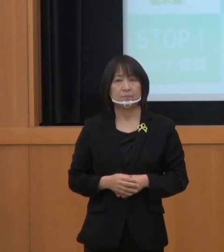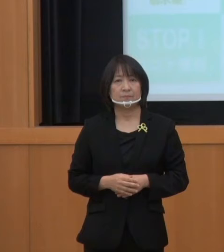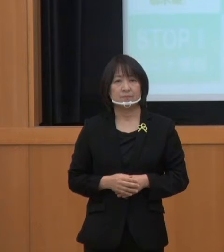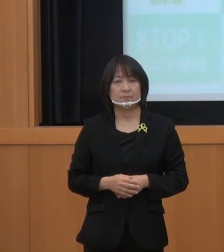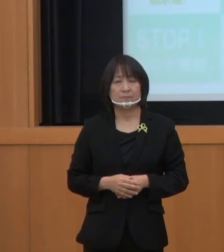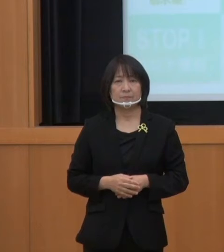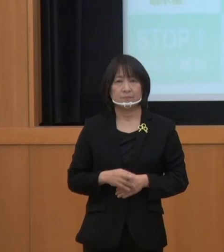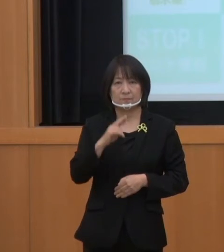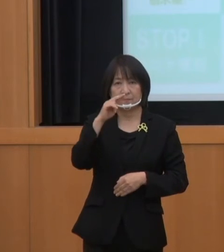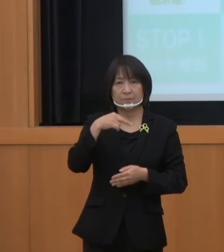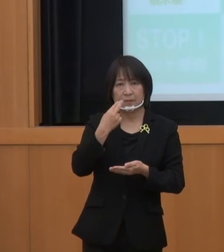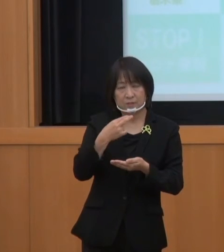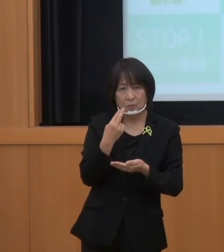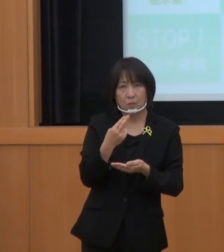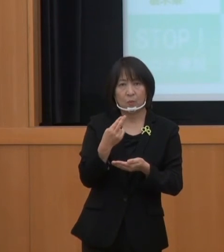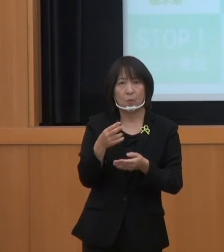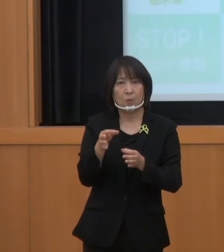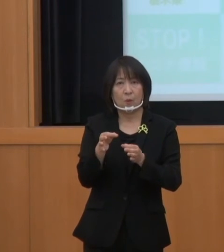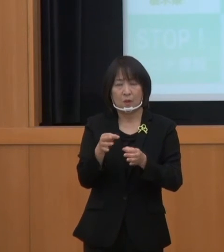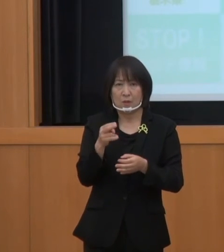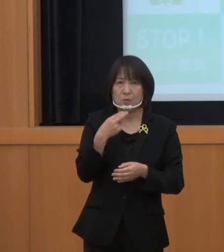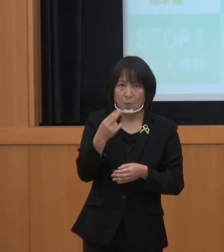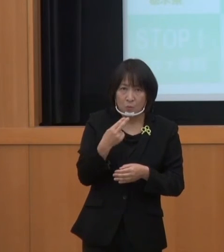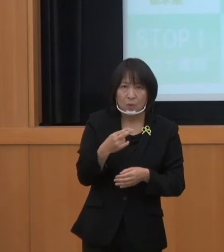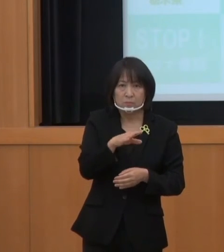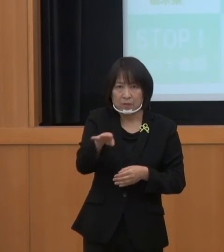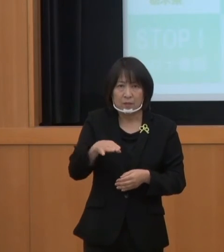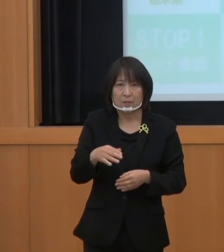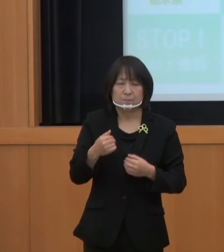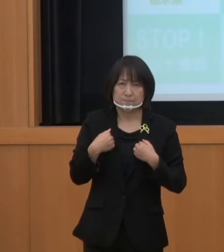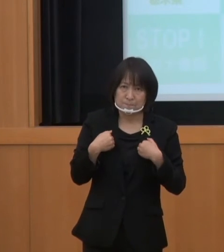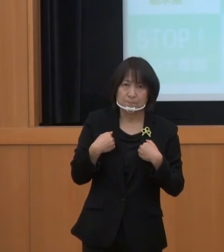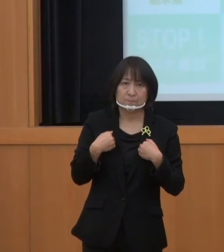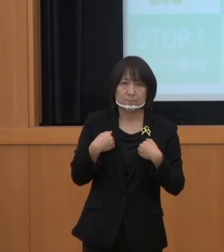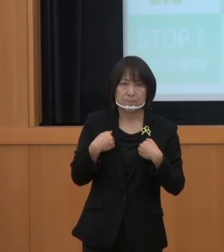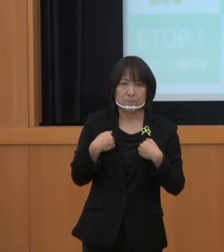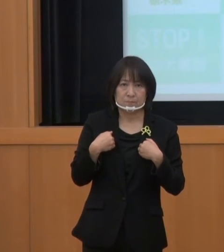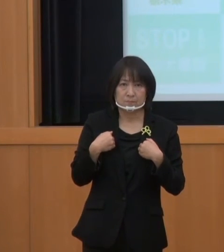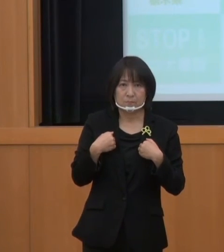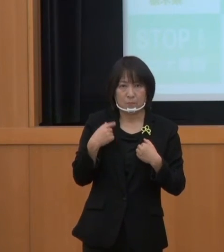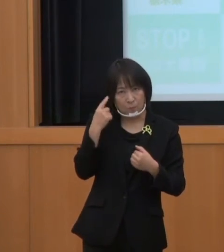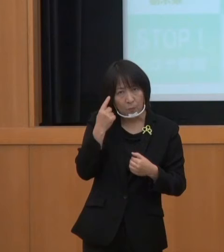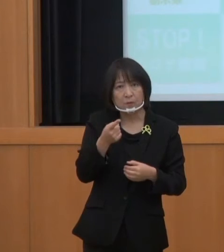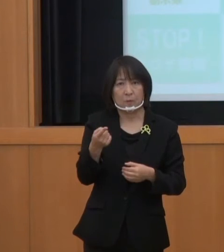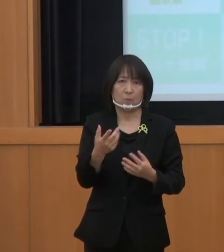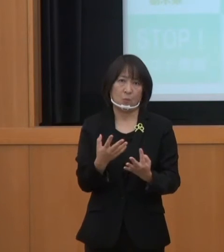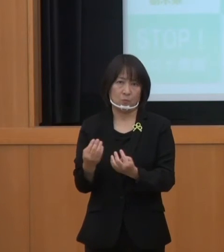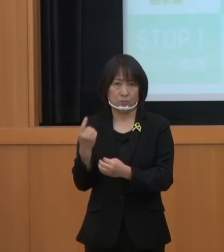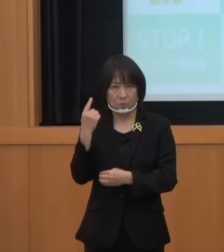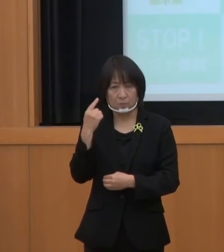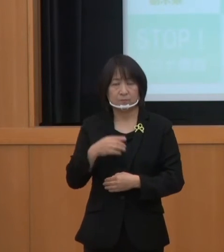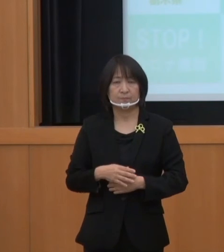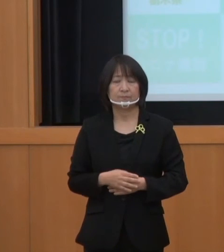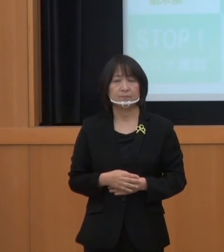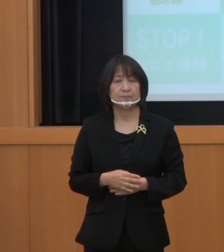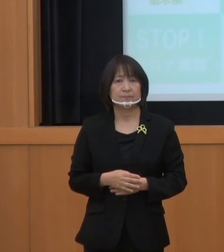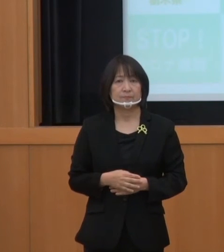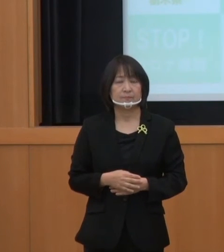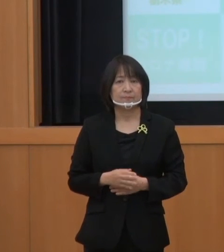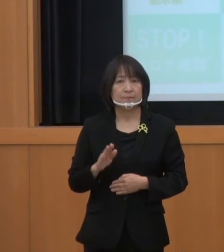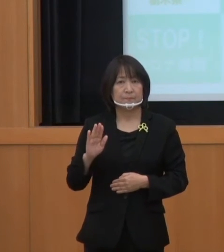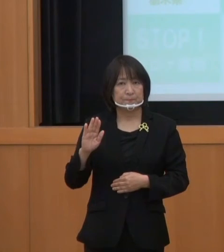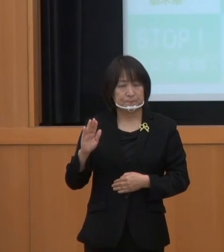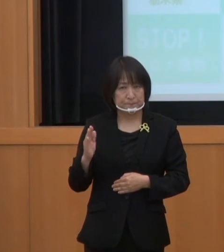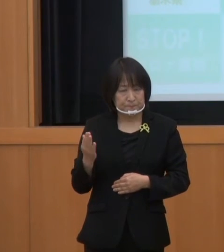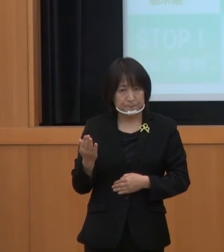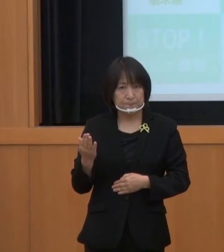飲食への欲求というのは高いものがあるというふうに思っております。しかし、そのことによ